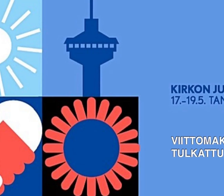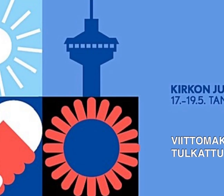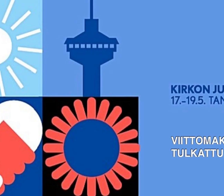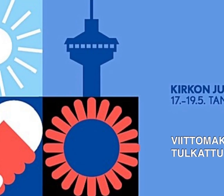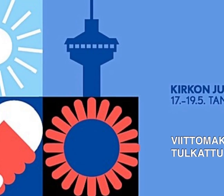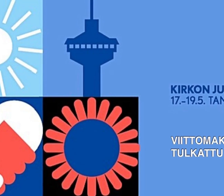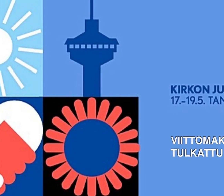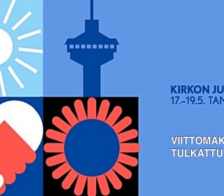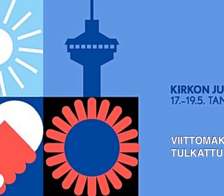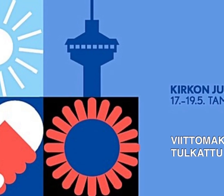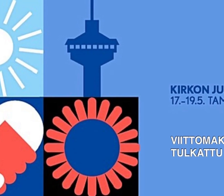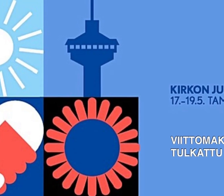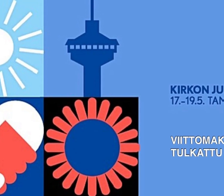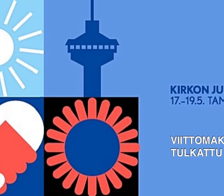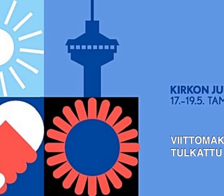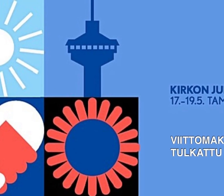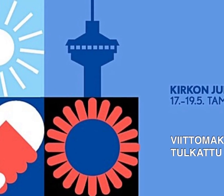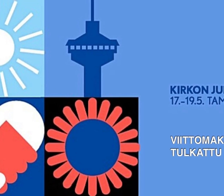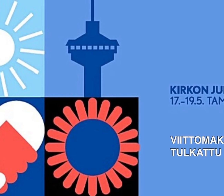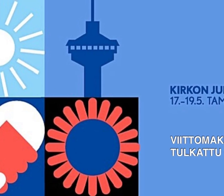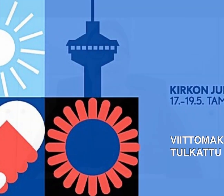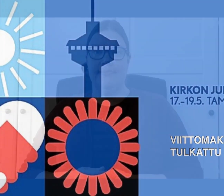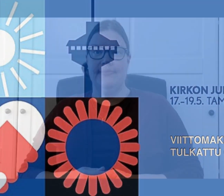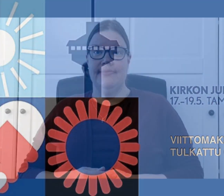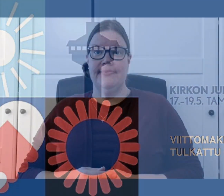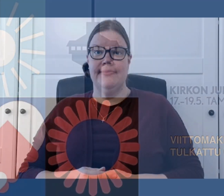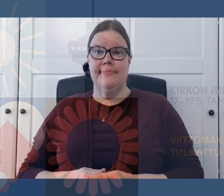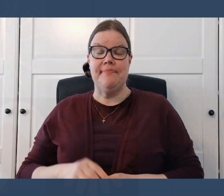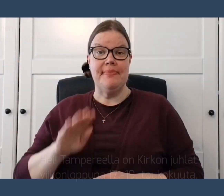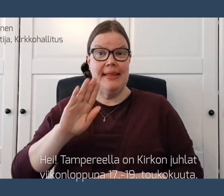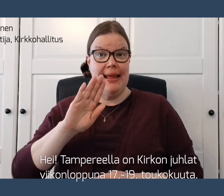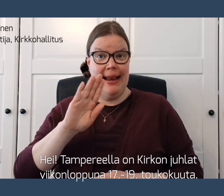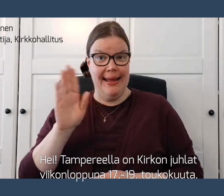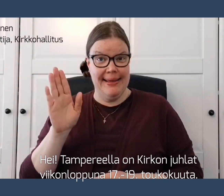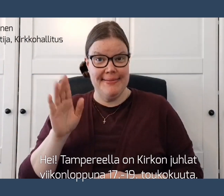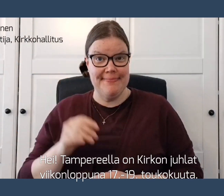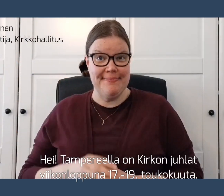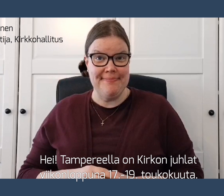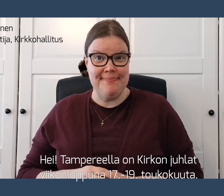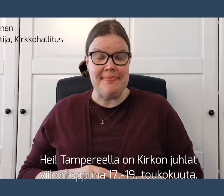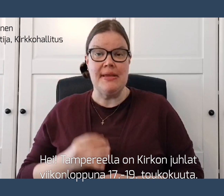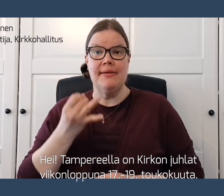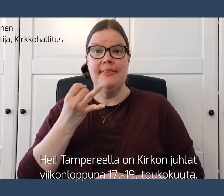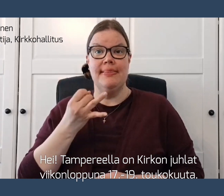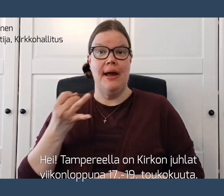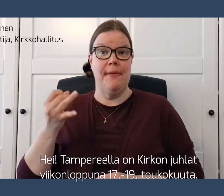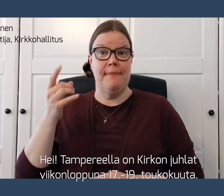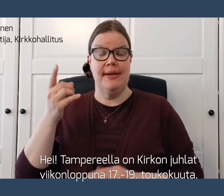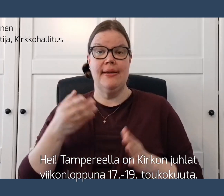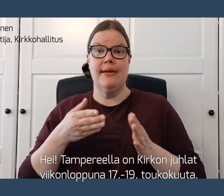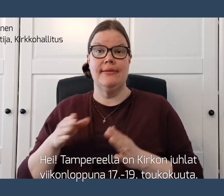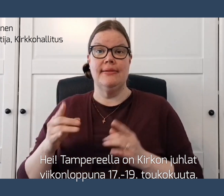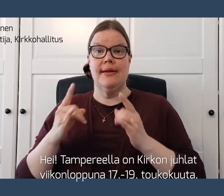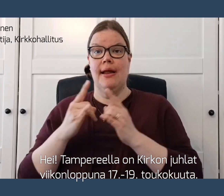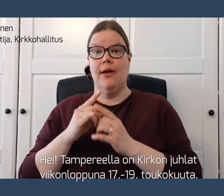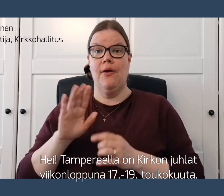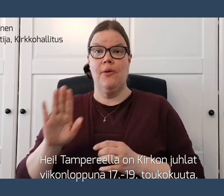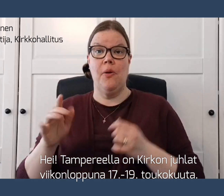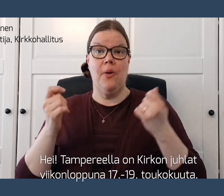Kirkon juhlat, viittomakielelle tulkattu ohjelma. Hei, Tampereella on kirkon